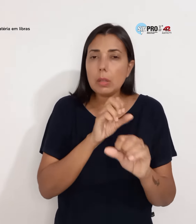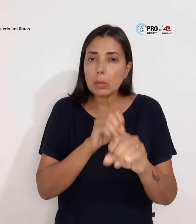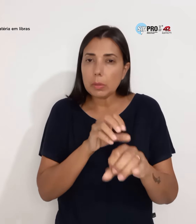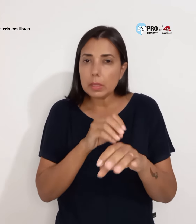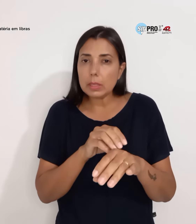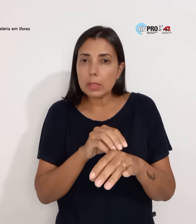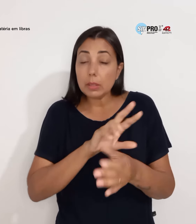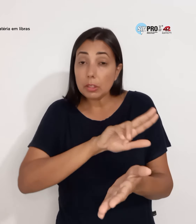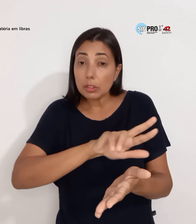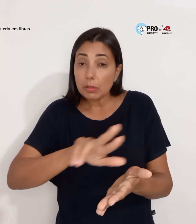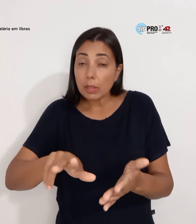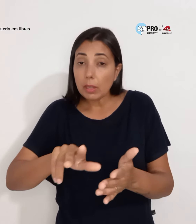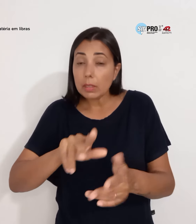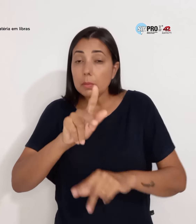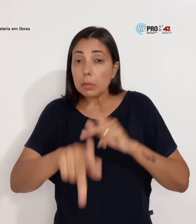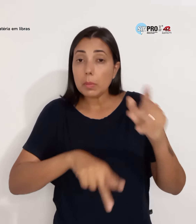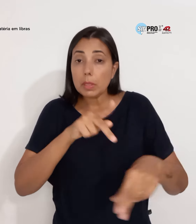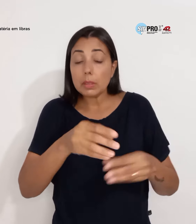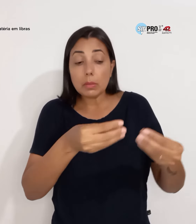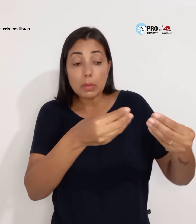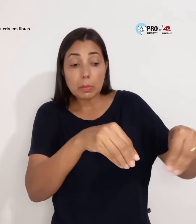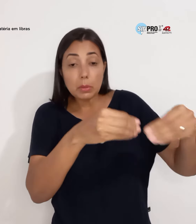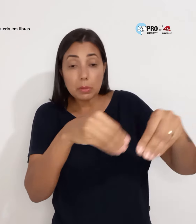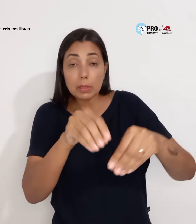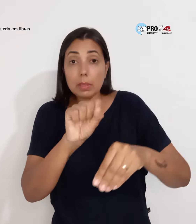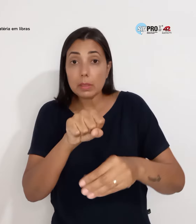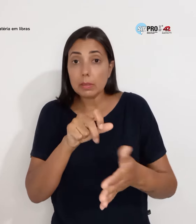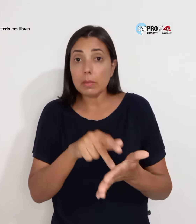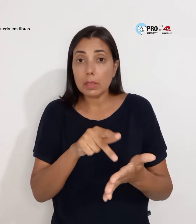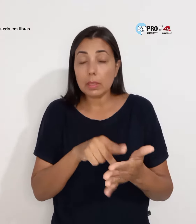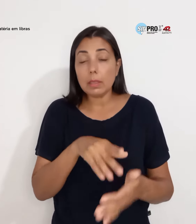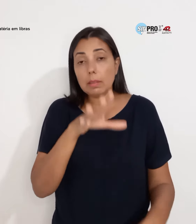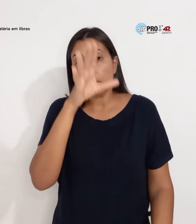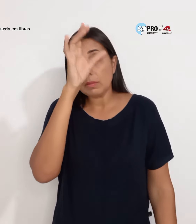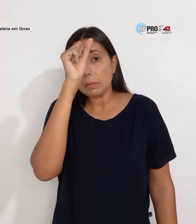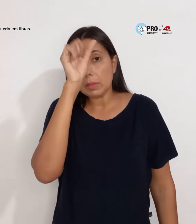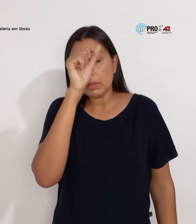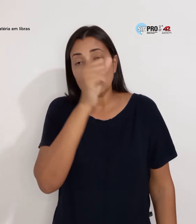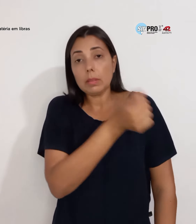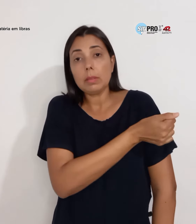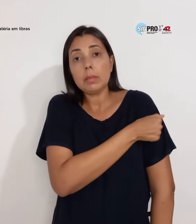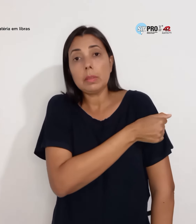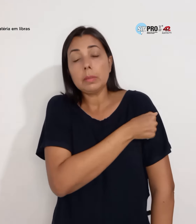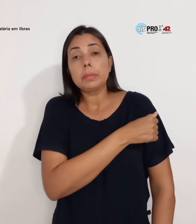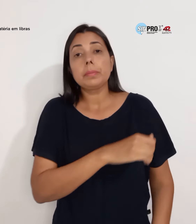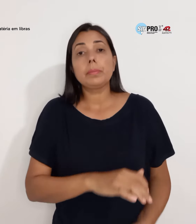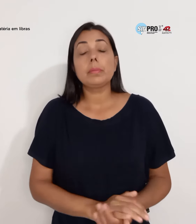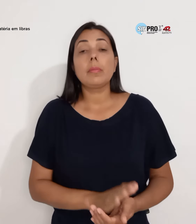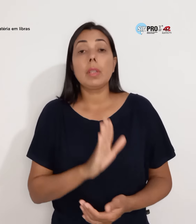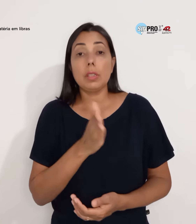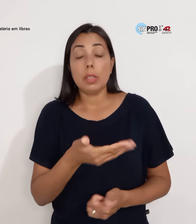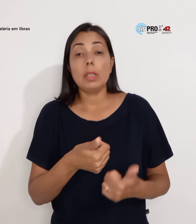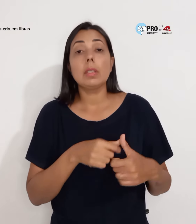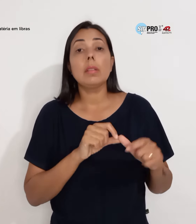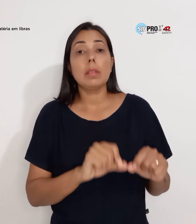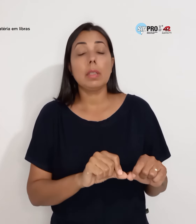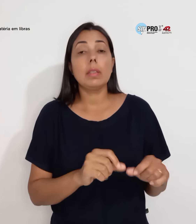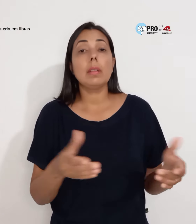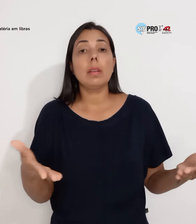ensino de massa e prejudicar deliberadamente o aprendizado dos estudantes, que já estão